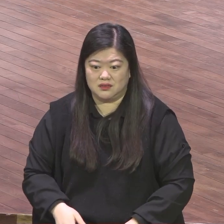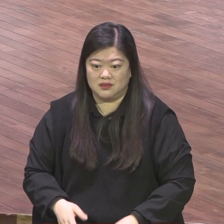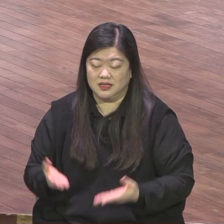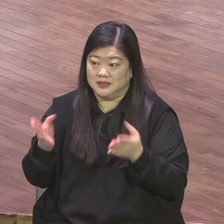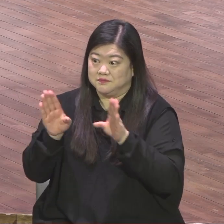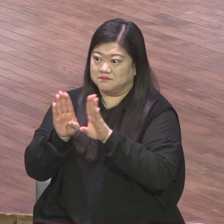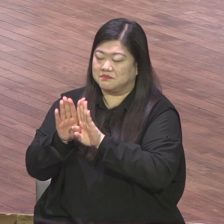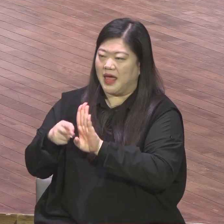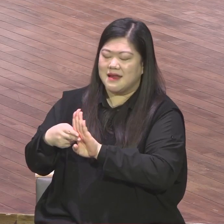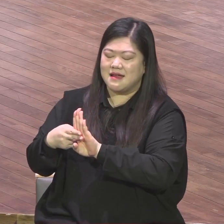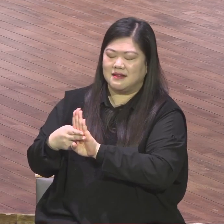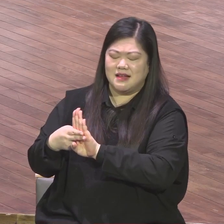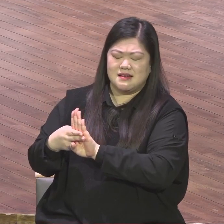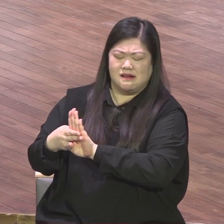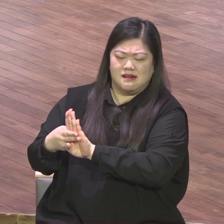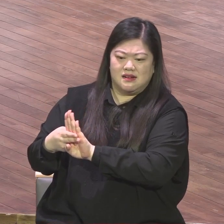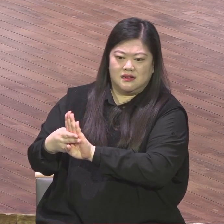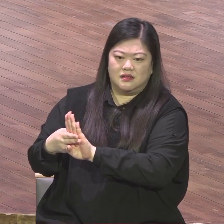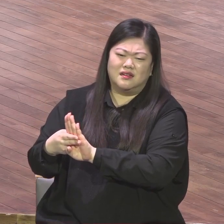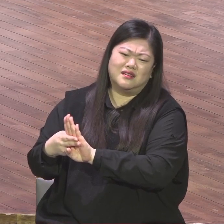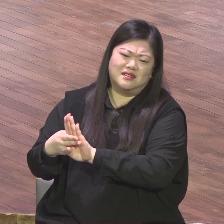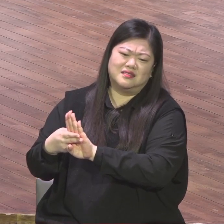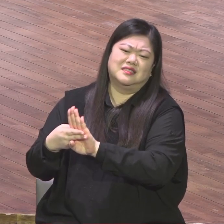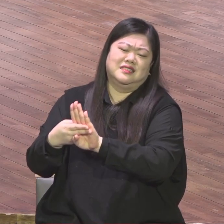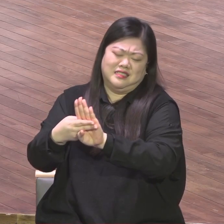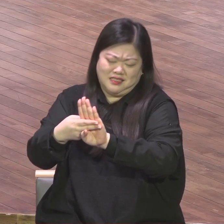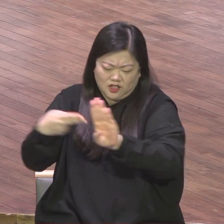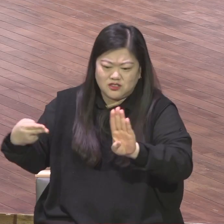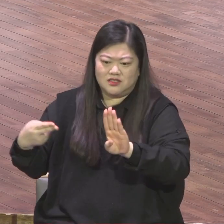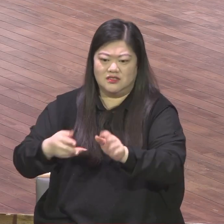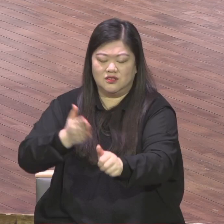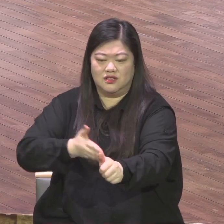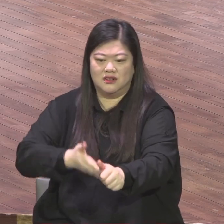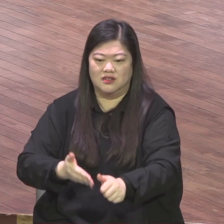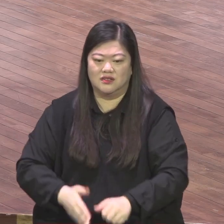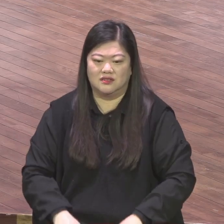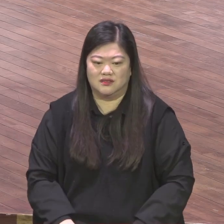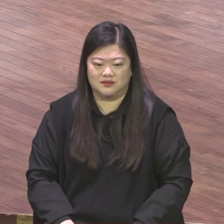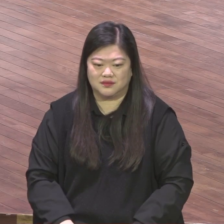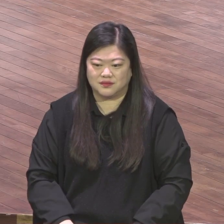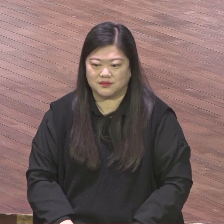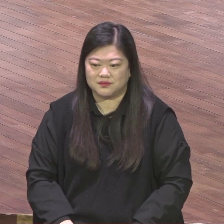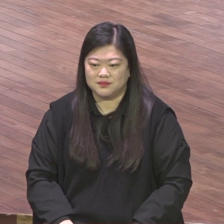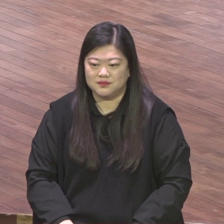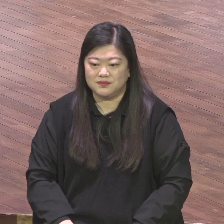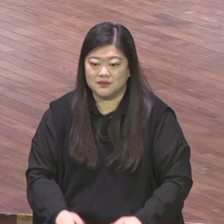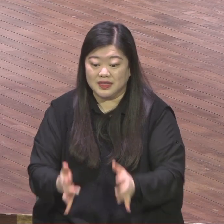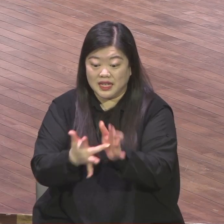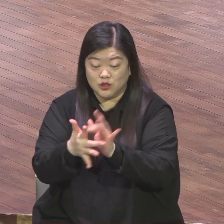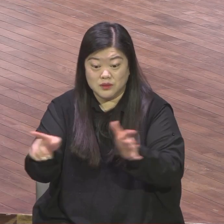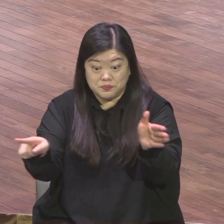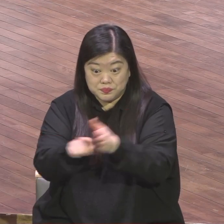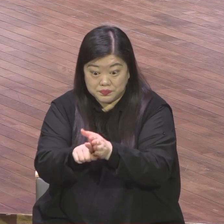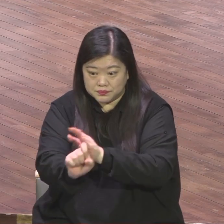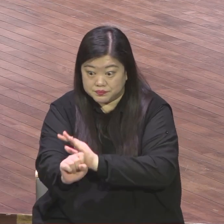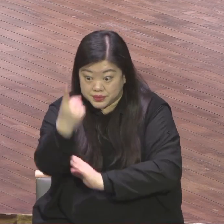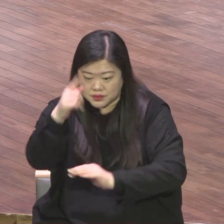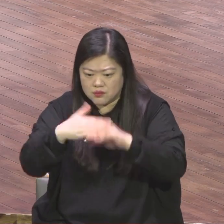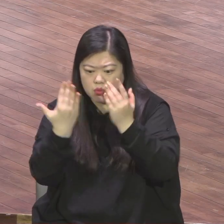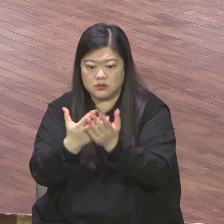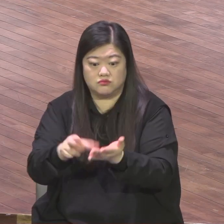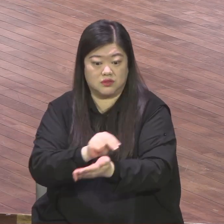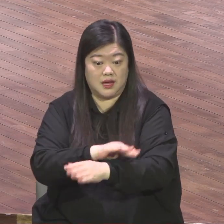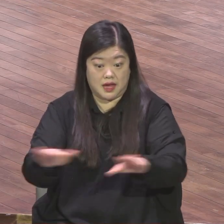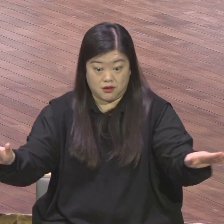뭐 세상 종교들처럼 세상 불신자들처럼 그렇게 노력하고 일할 필요 없어요. 이제 여러분 예수 믿는 순간 끝났다니까.